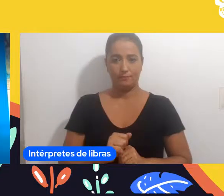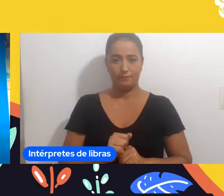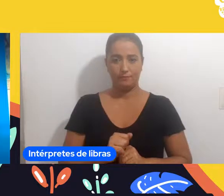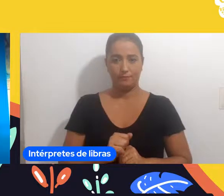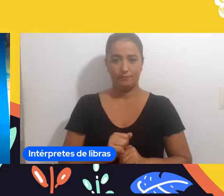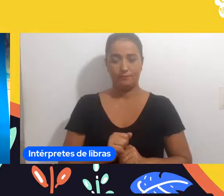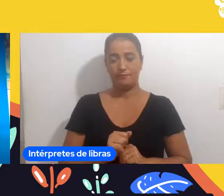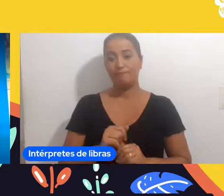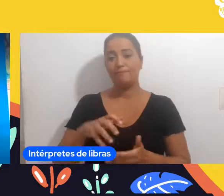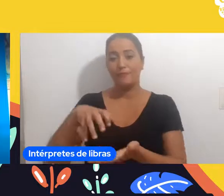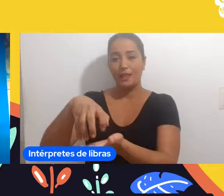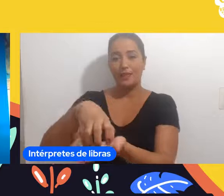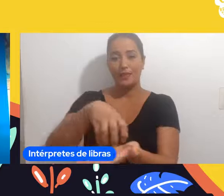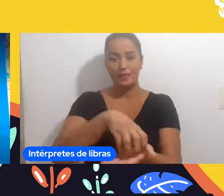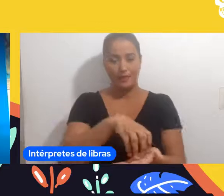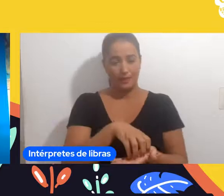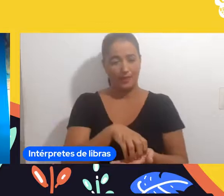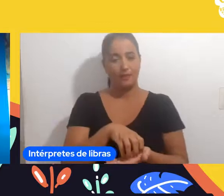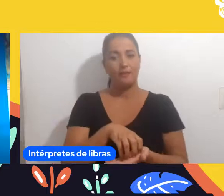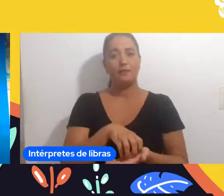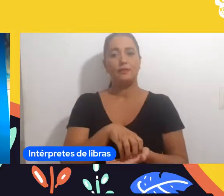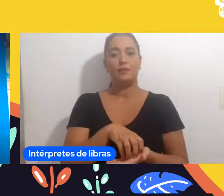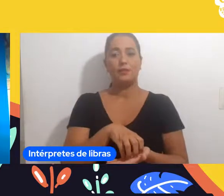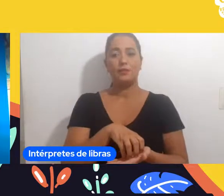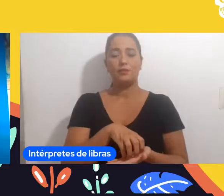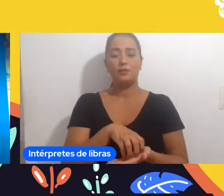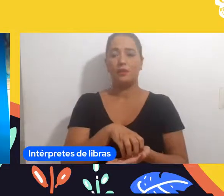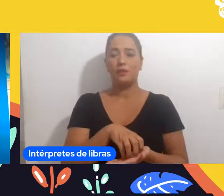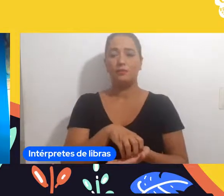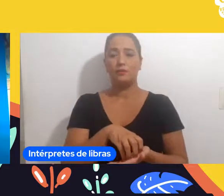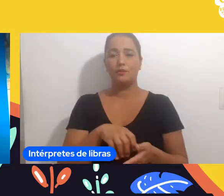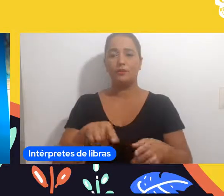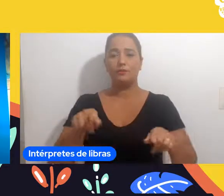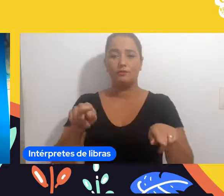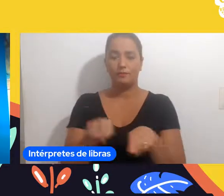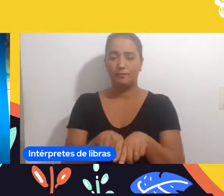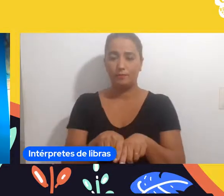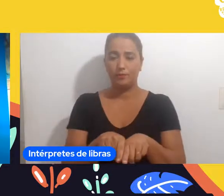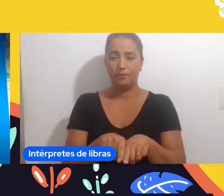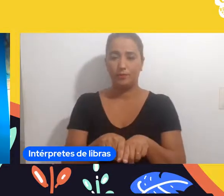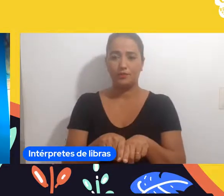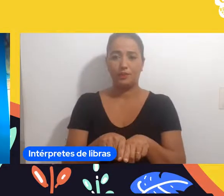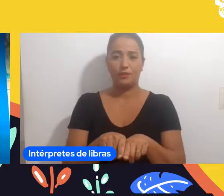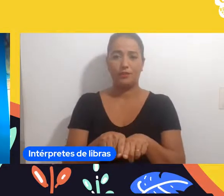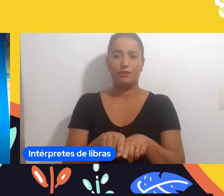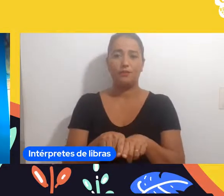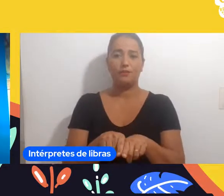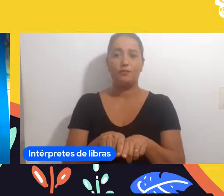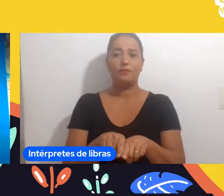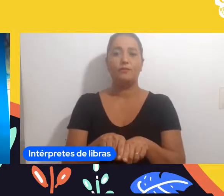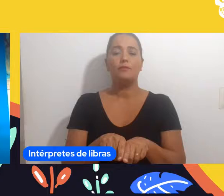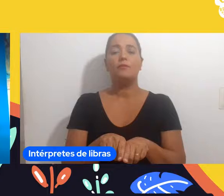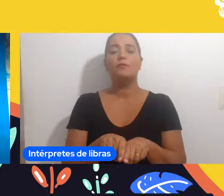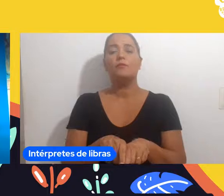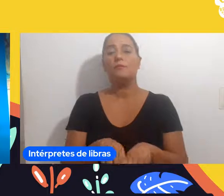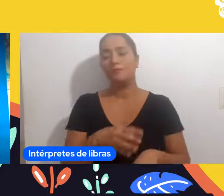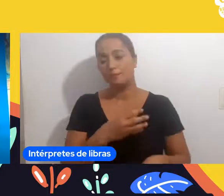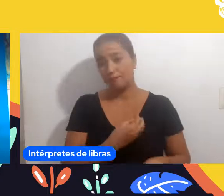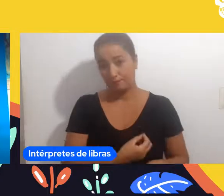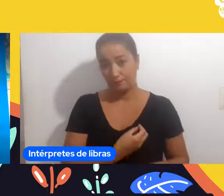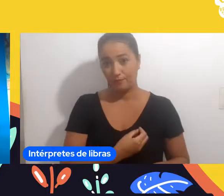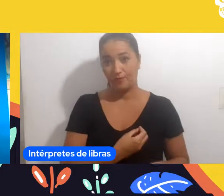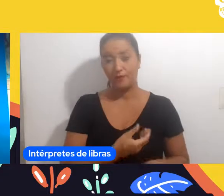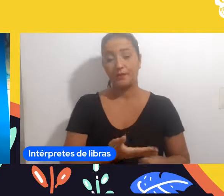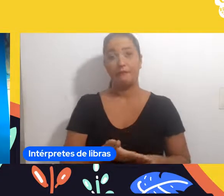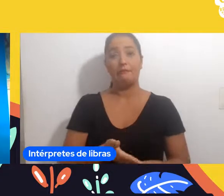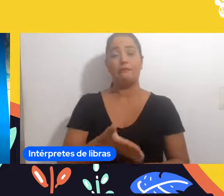território, né? Então, por isso que se fala território dos brincar, das brincadeiras, das infâncias, território das infâncias, das